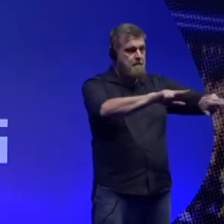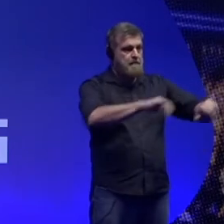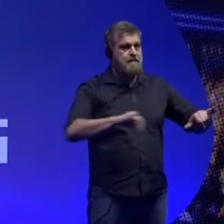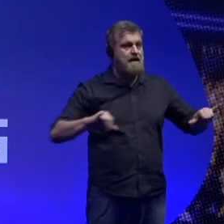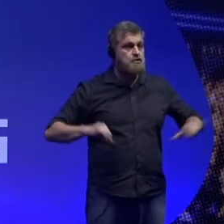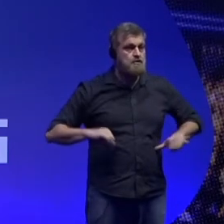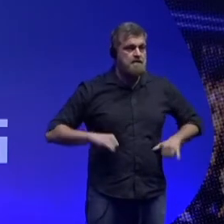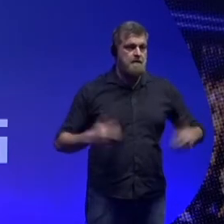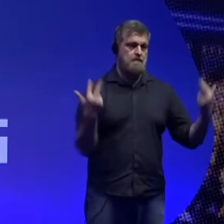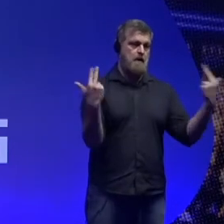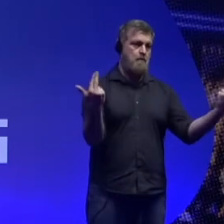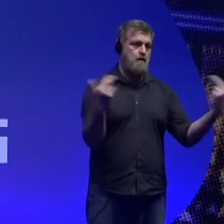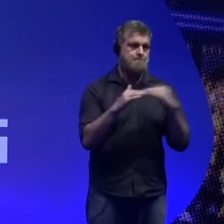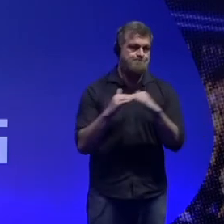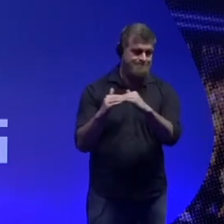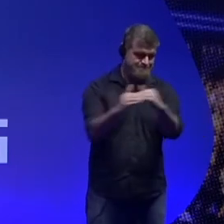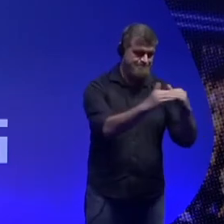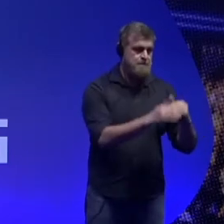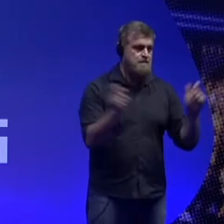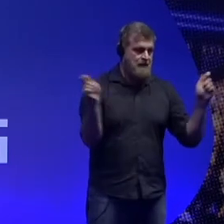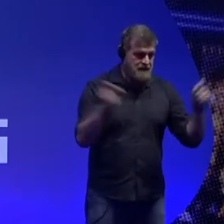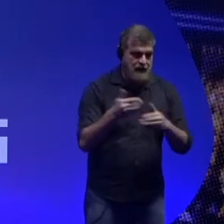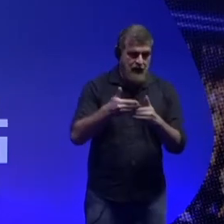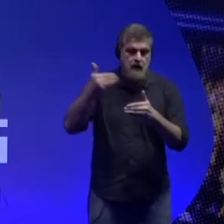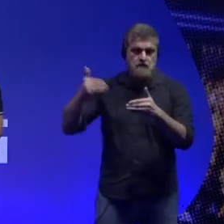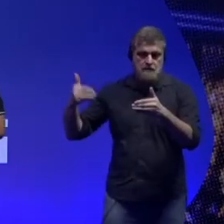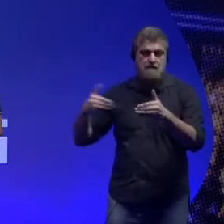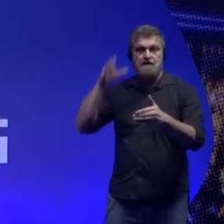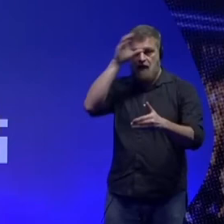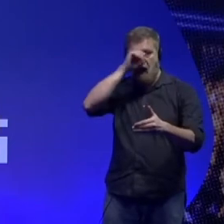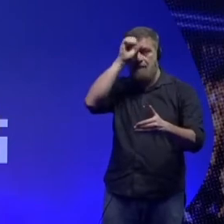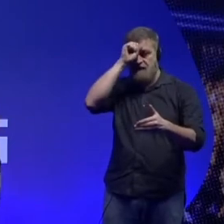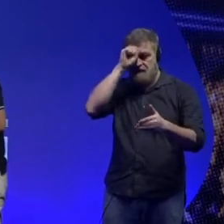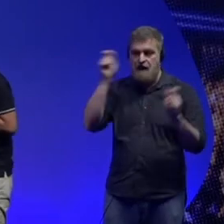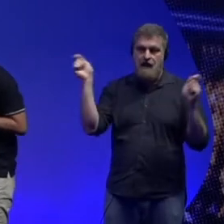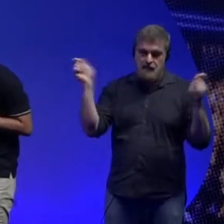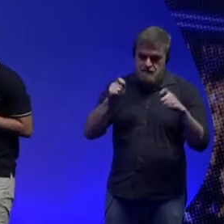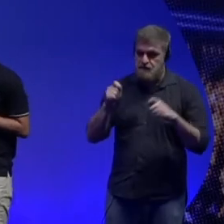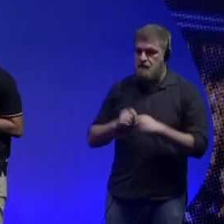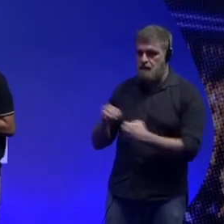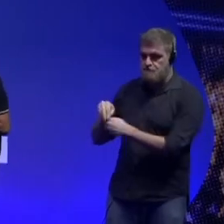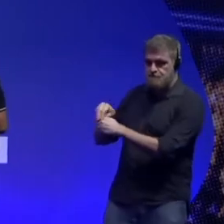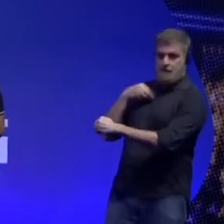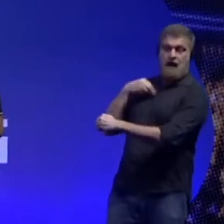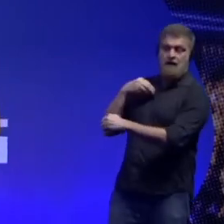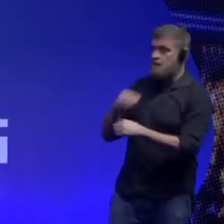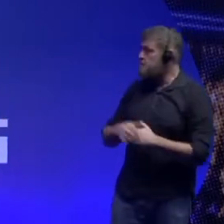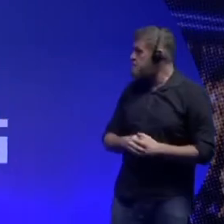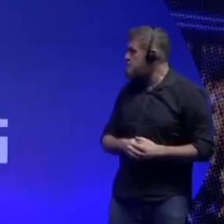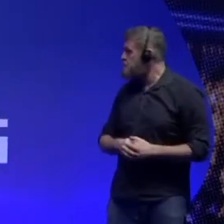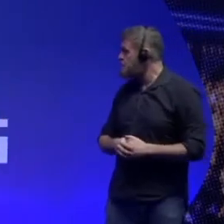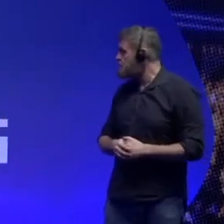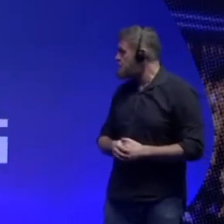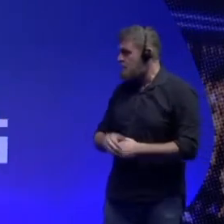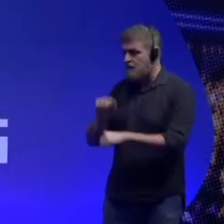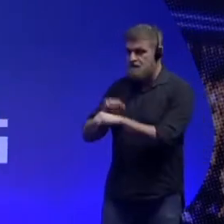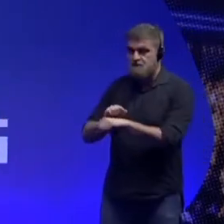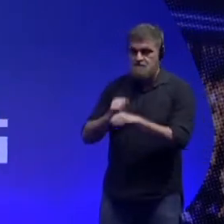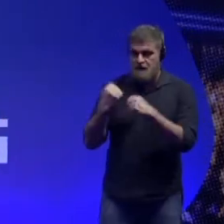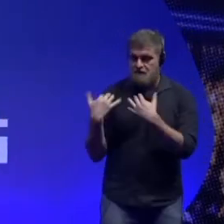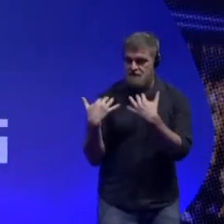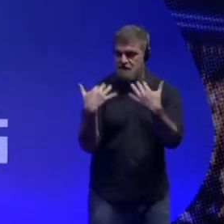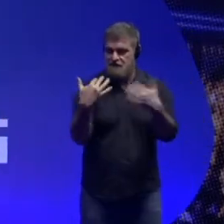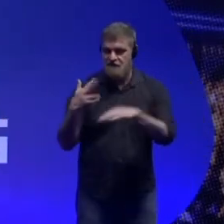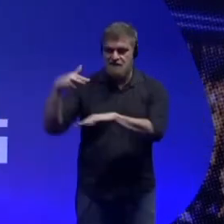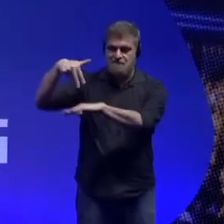são as mesmas. Então dá sim para aprender com quem veio antes. Luciano, incrível. Obrigado. Mas não vai sair dessa arena.